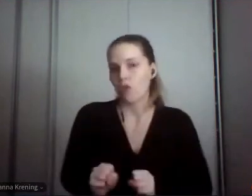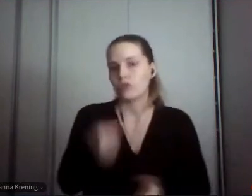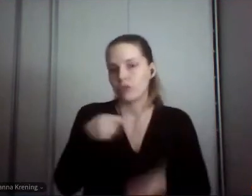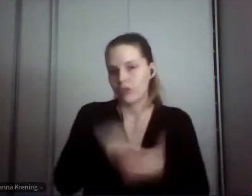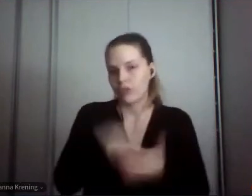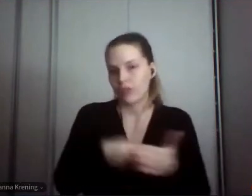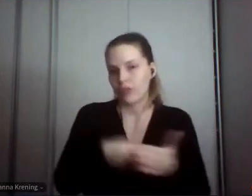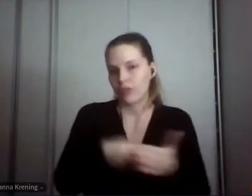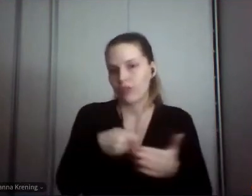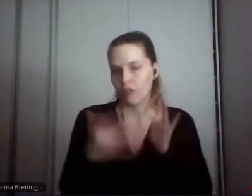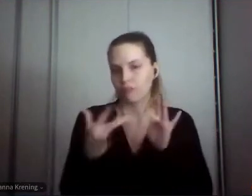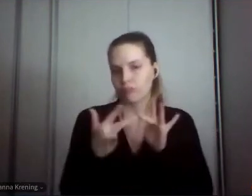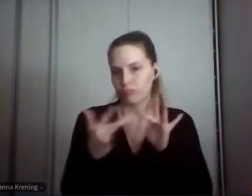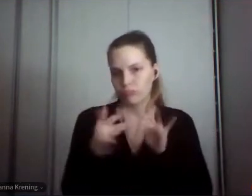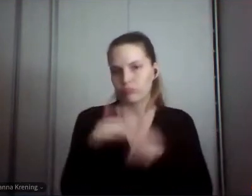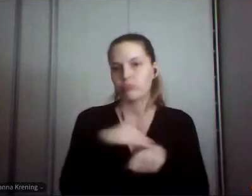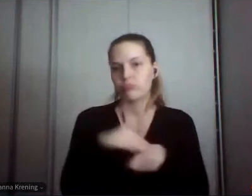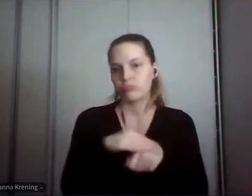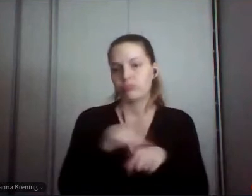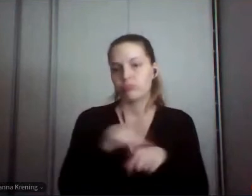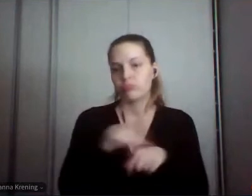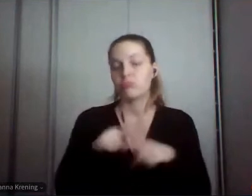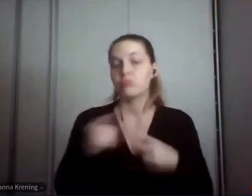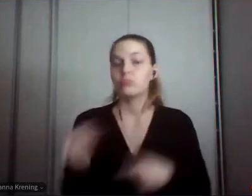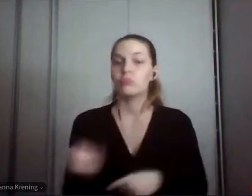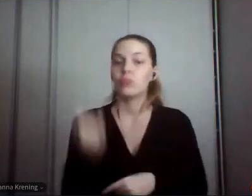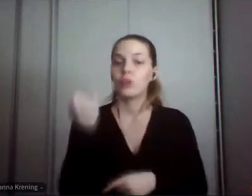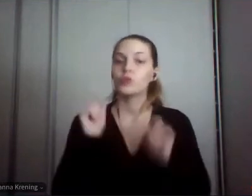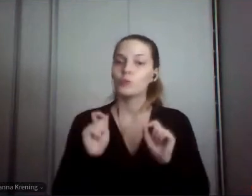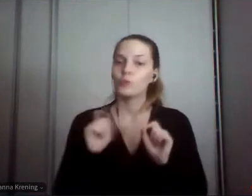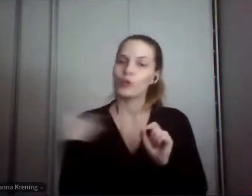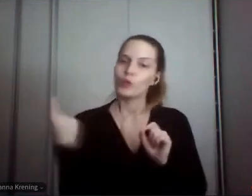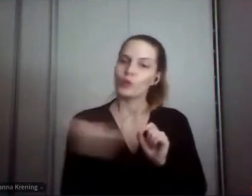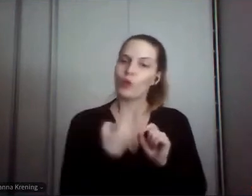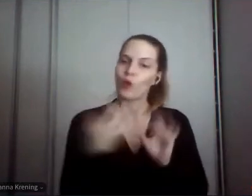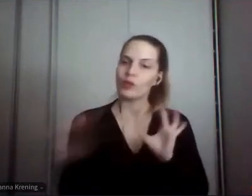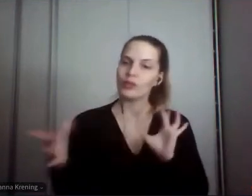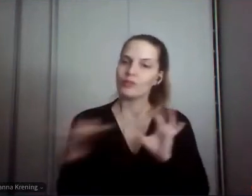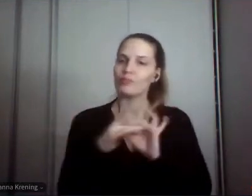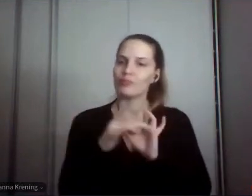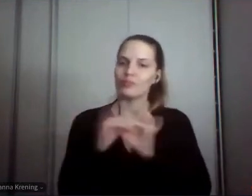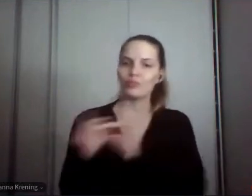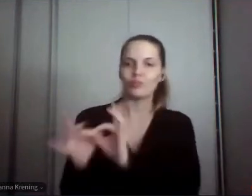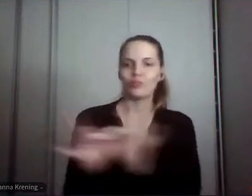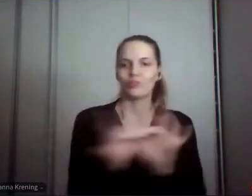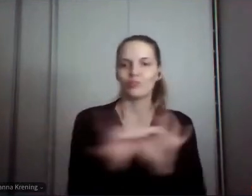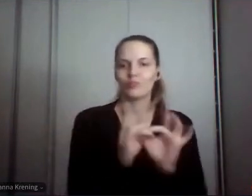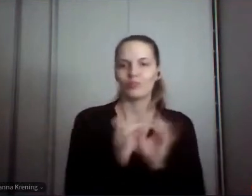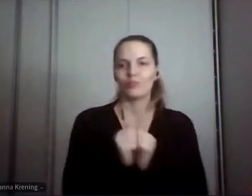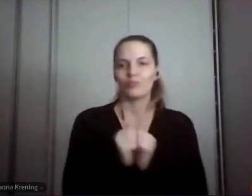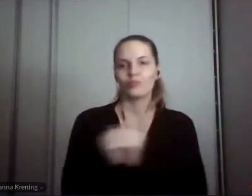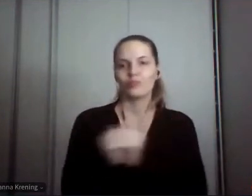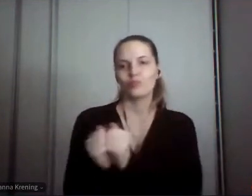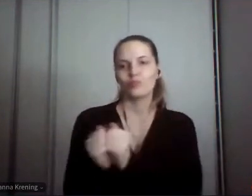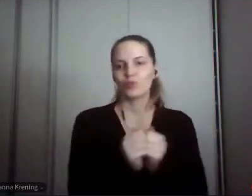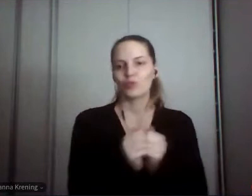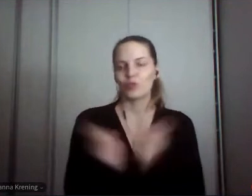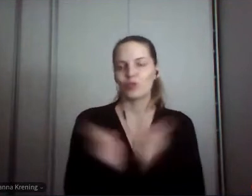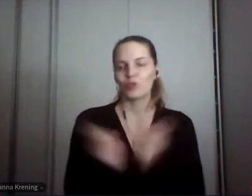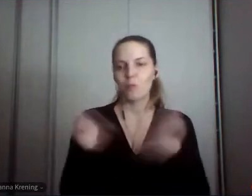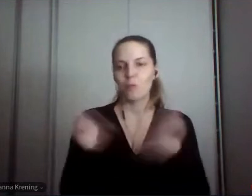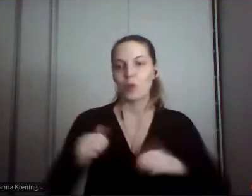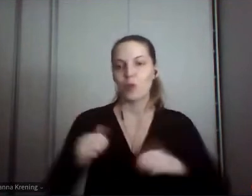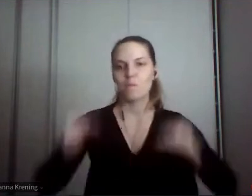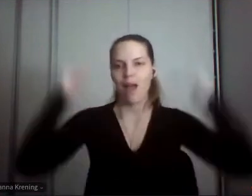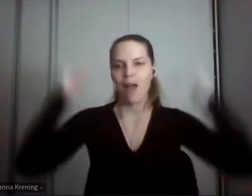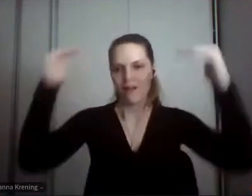é que estamos, né, juntos e que juntos podemos mais, que eu acho que é um pouco o que a campanha